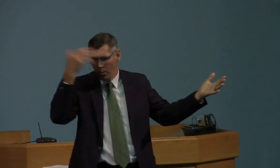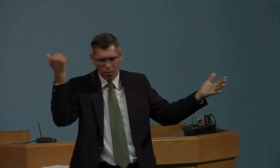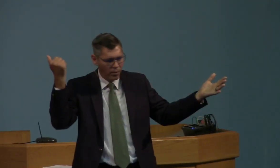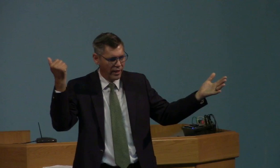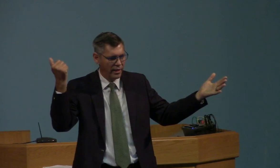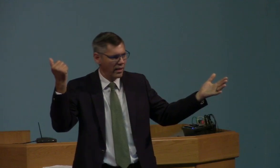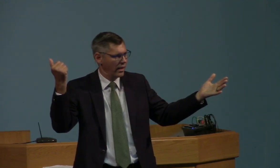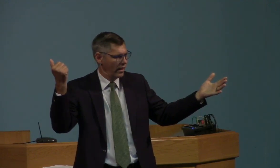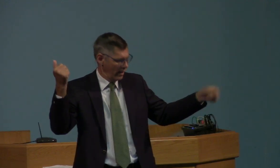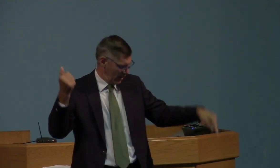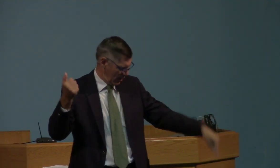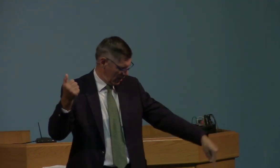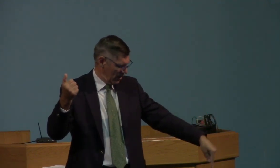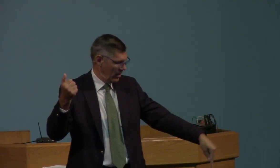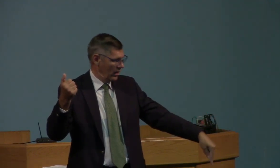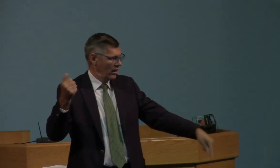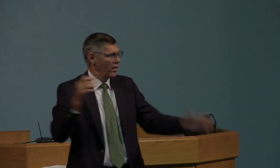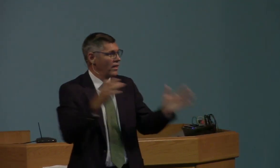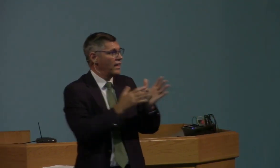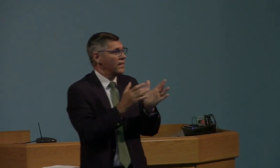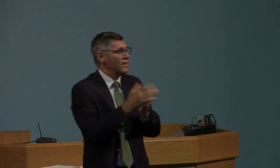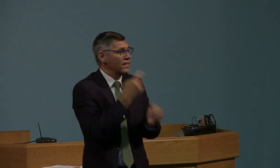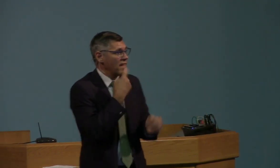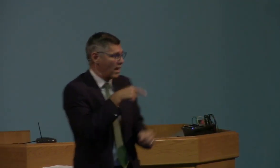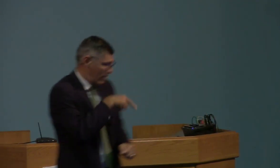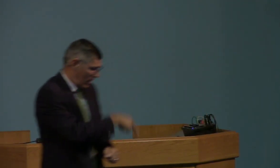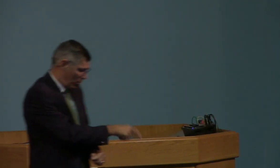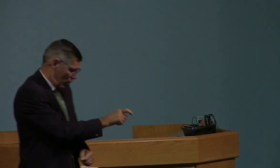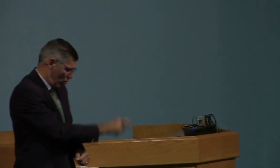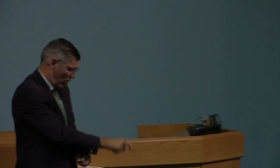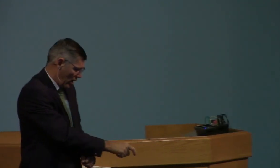Weet nie. Jesus sê vir die persoon,